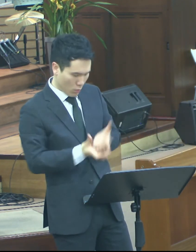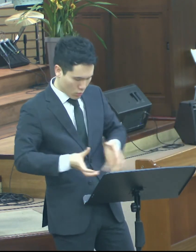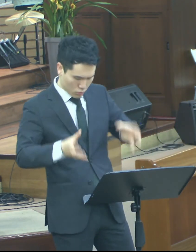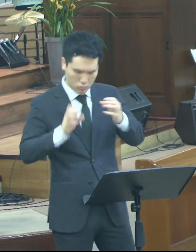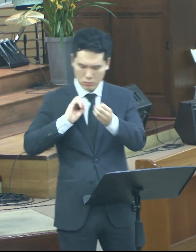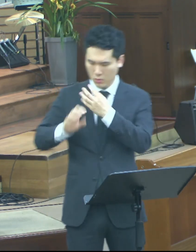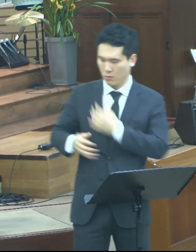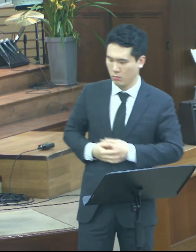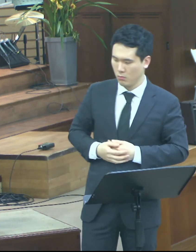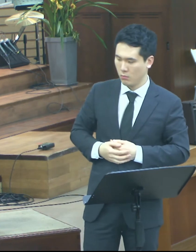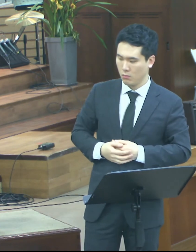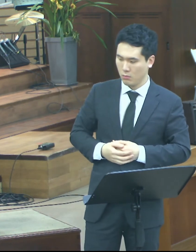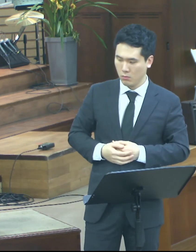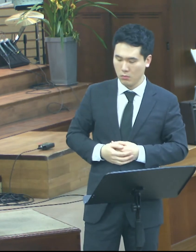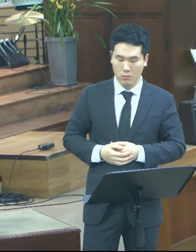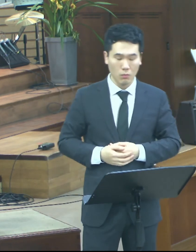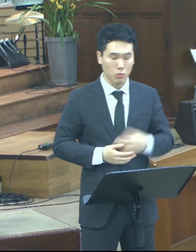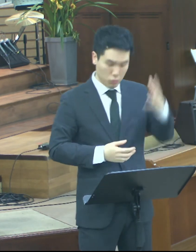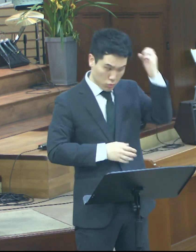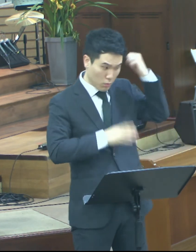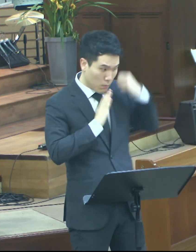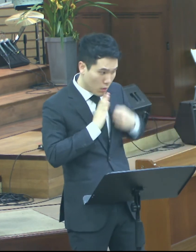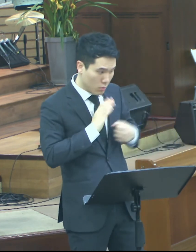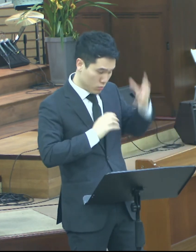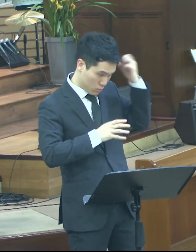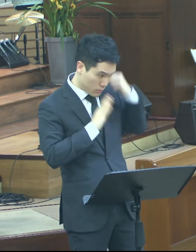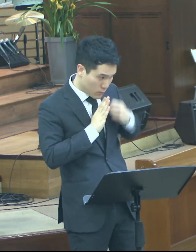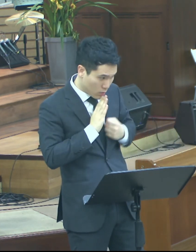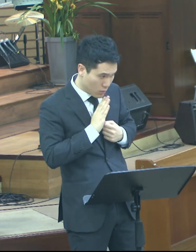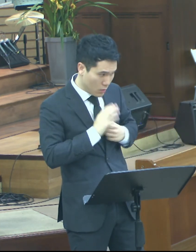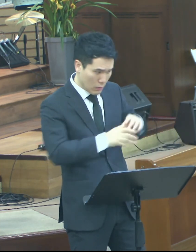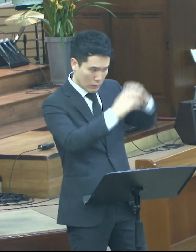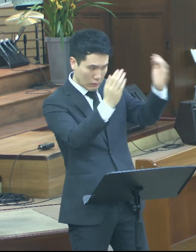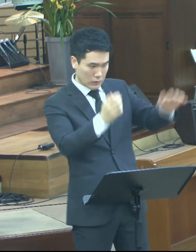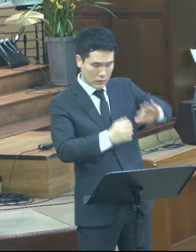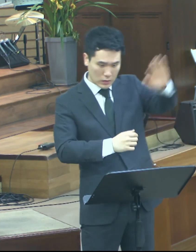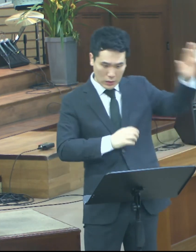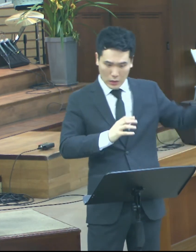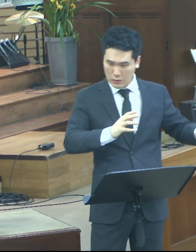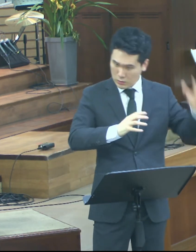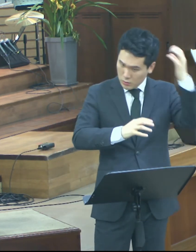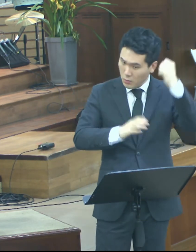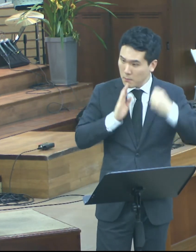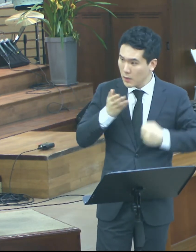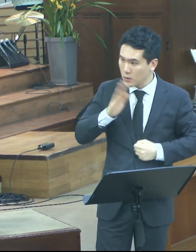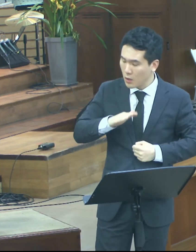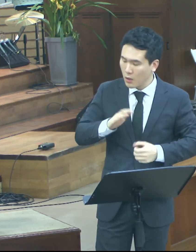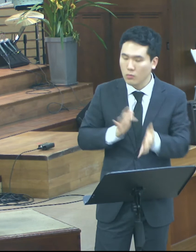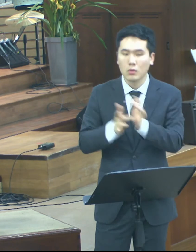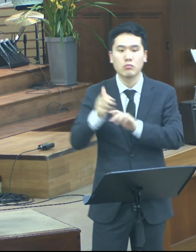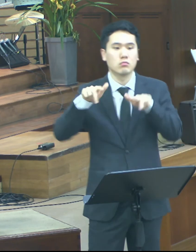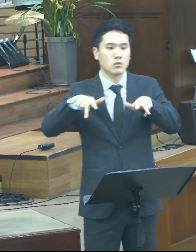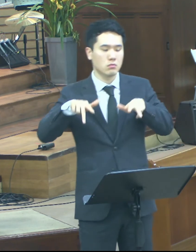그러죠? 다 잘 기억하는데. 예수님이 지금 기억하지 못한다는 말씀을 왜 하시냐면요.